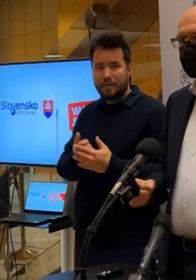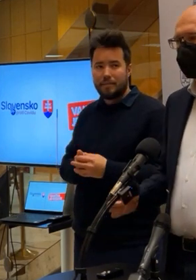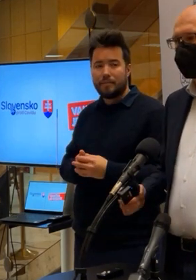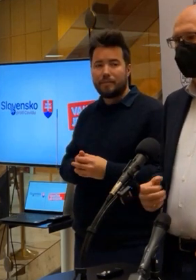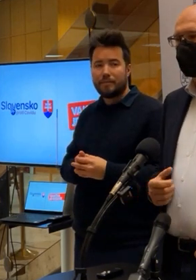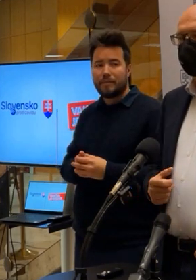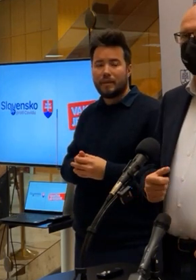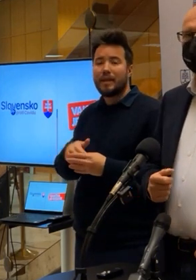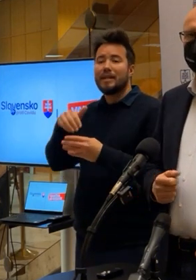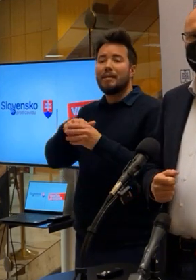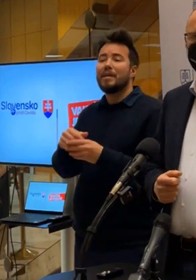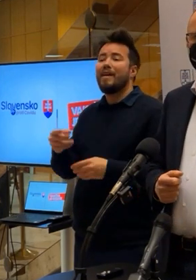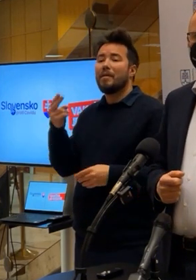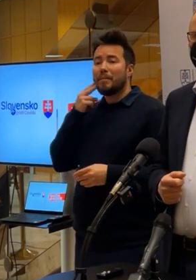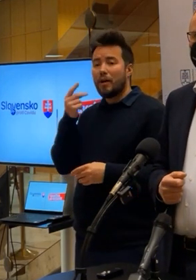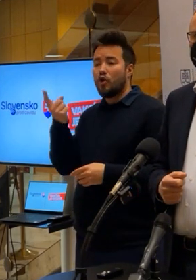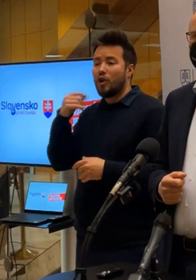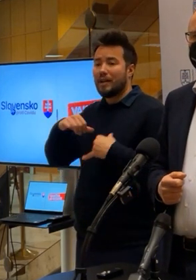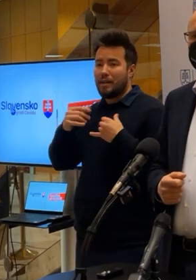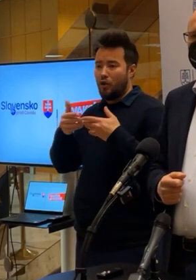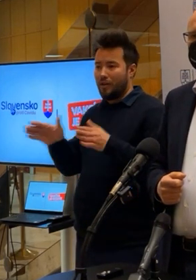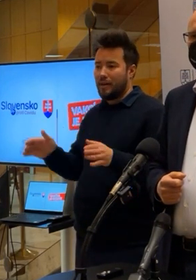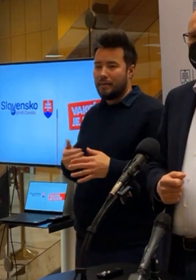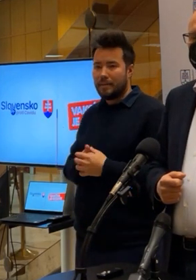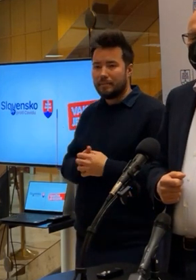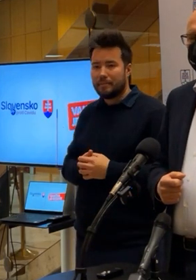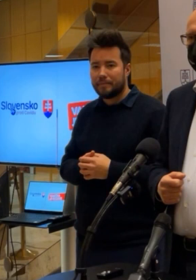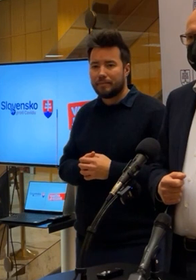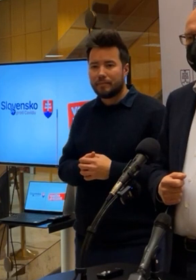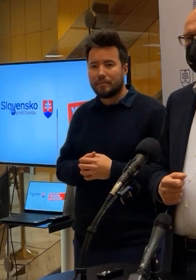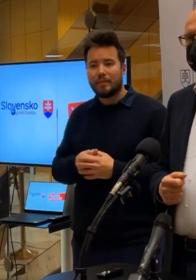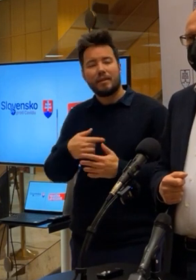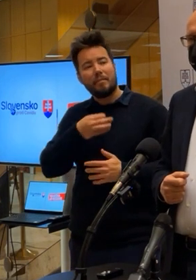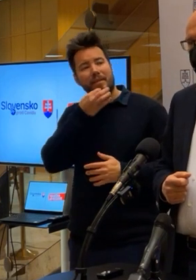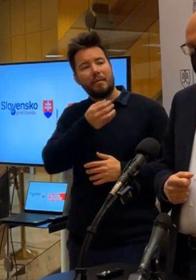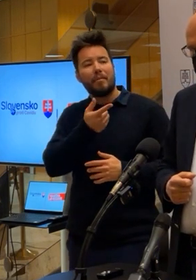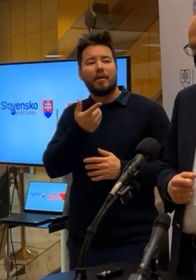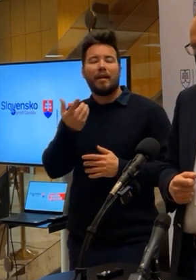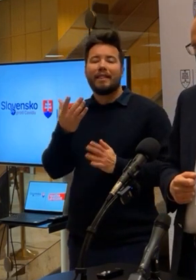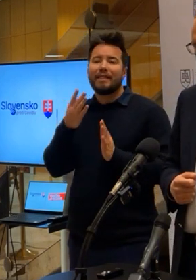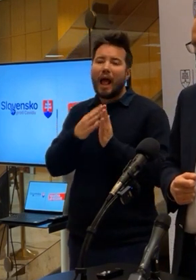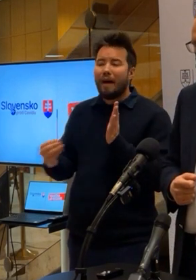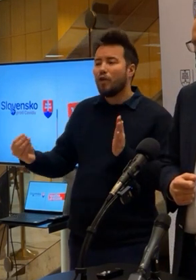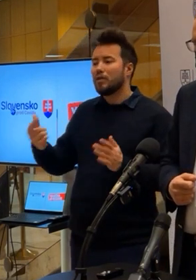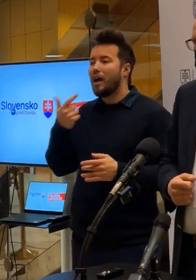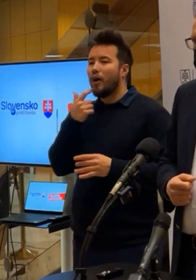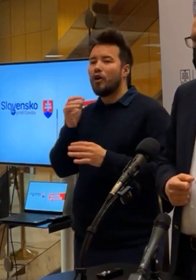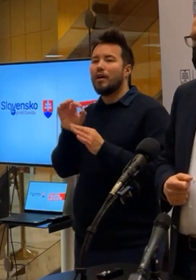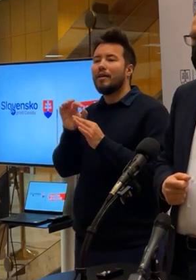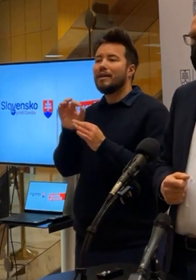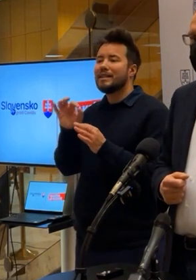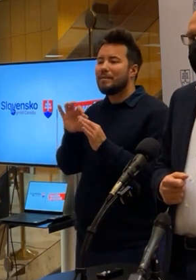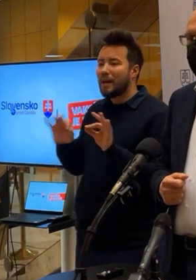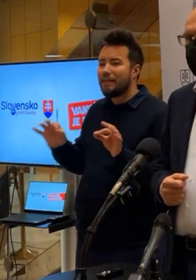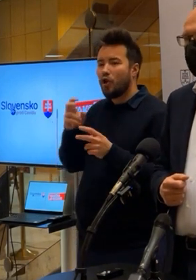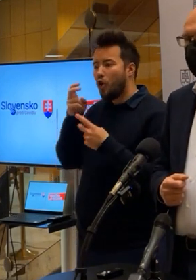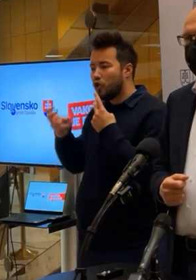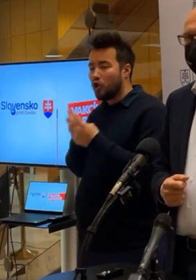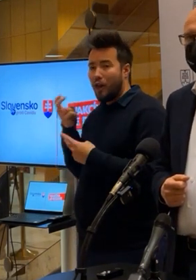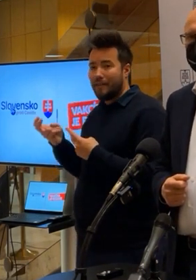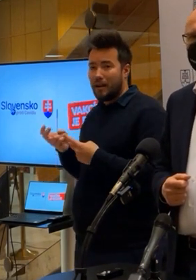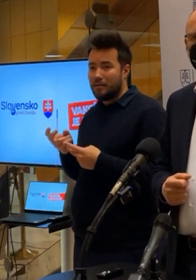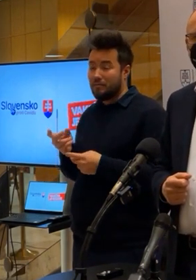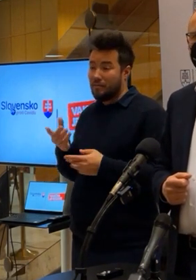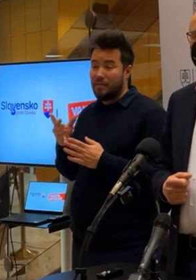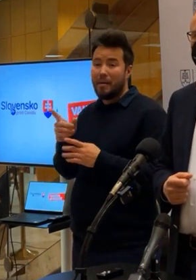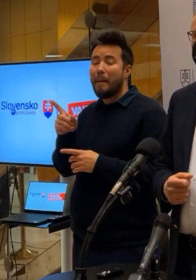piatok od rána otvárame. Nejaký manuál alebo rádu, alebo možno ako prakticky pristúpiť teda v tej efektívnej kontrole. Veľmi málo kto